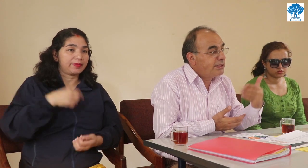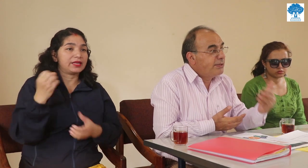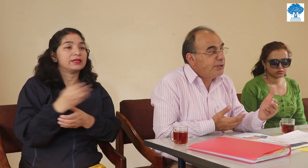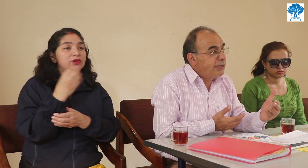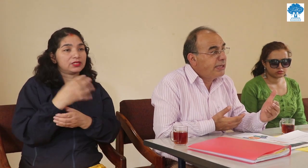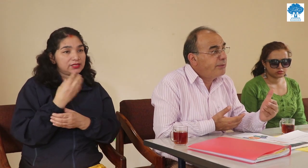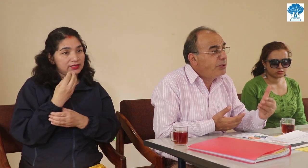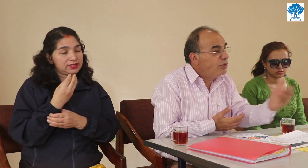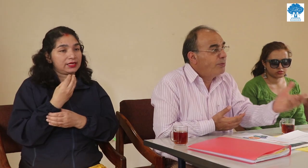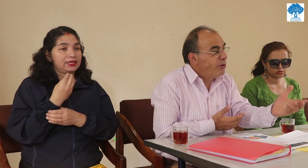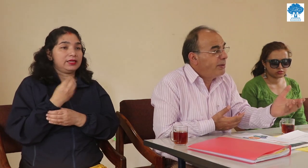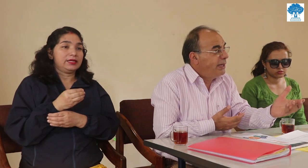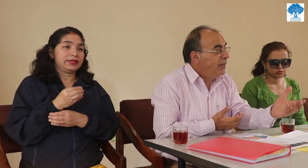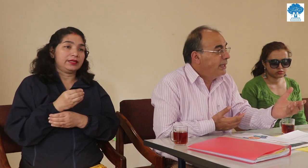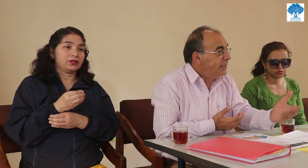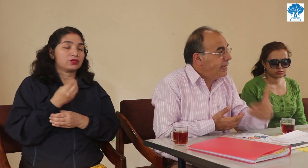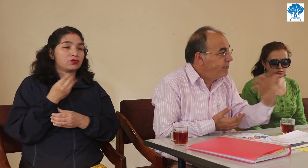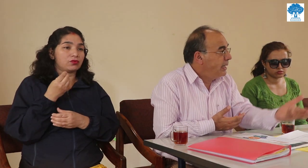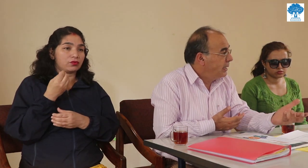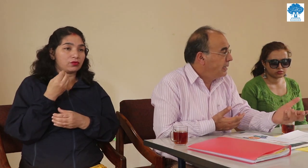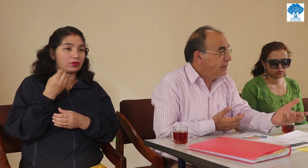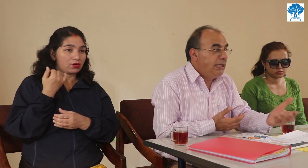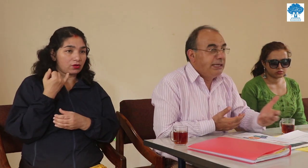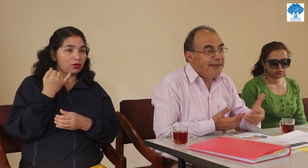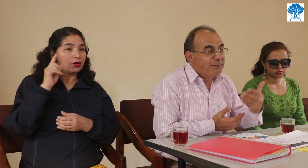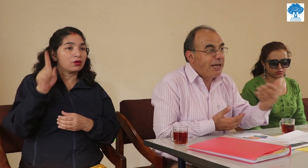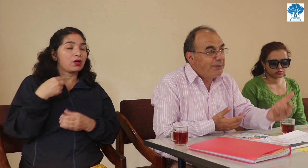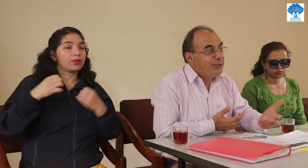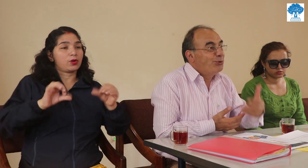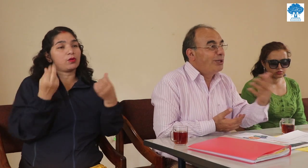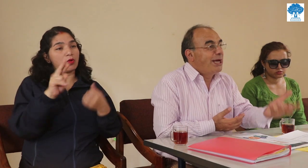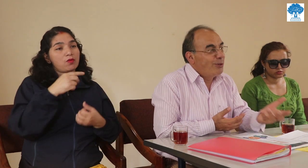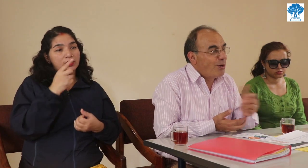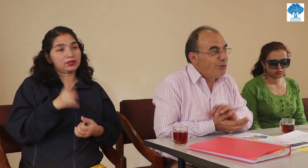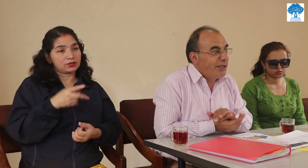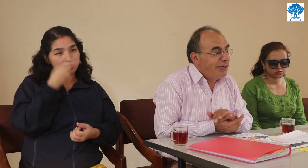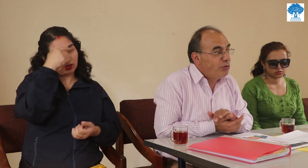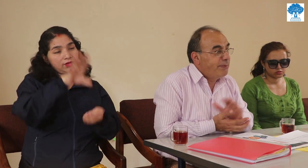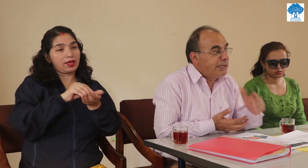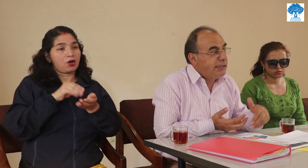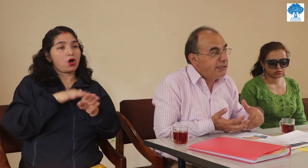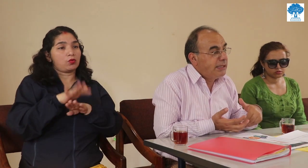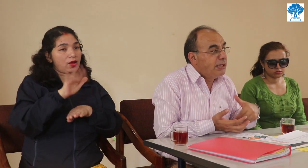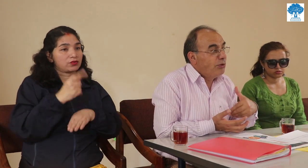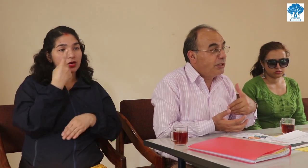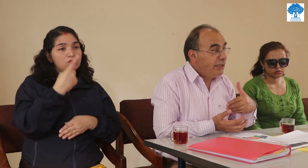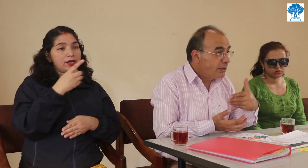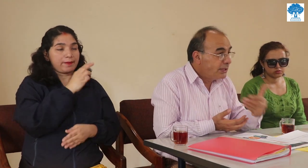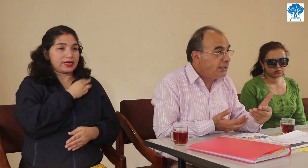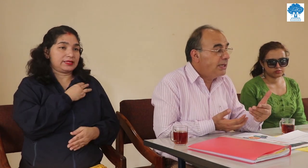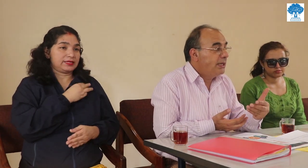इमर्जेन्सी कन्ट्रासेप्सन चाहिँ एकदम मिसयुज भयो भन्ने हिसाबमा चाहिँ हामीलाई त्यस्तो तथ्याङ्क गराउँछ. एउटै मान्छेले चाहिँ